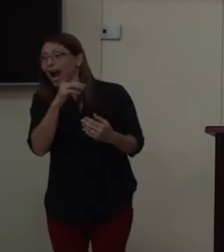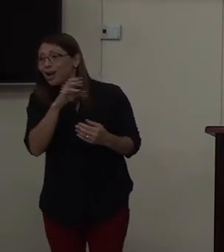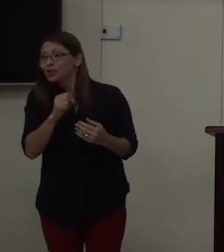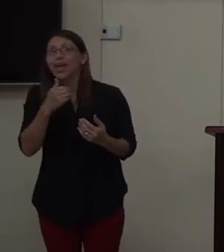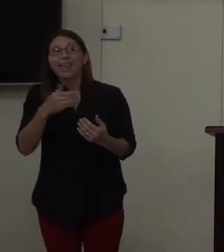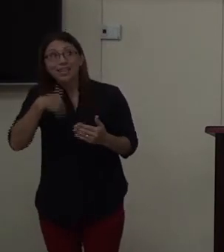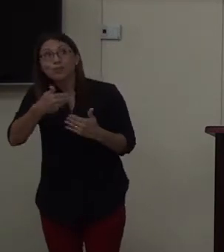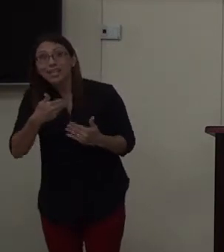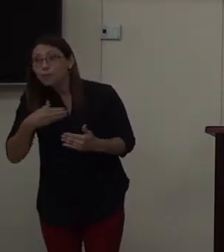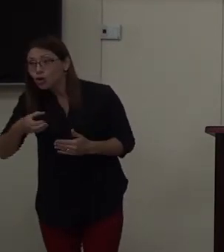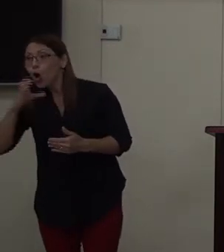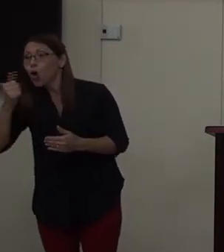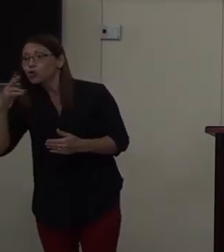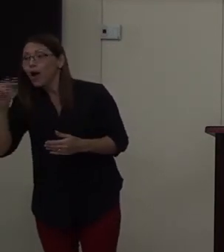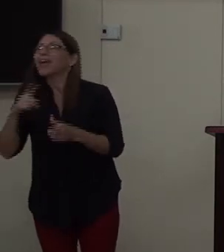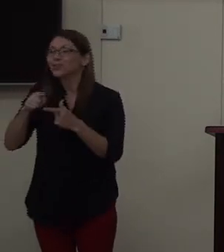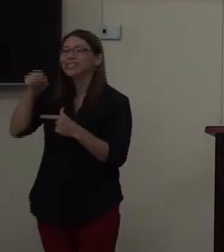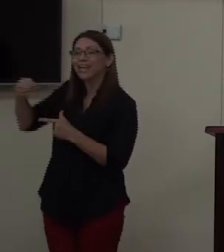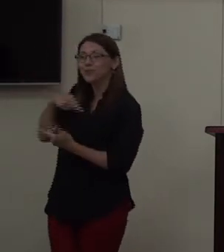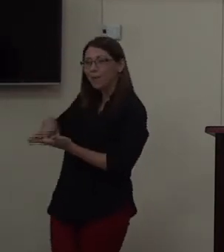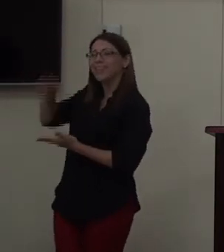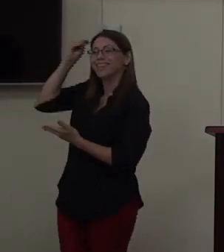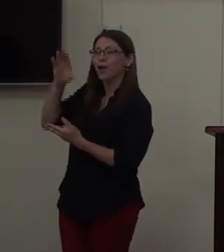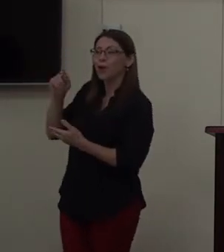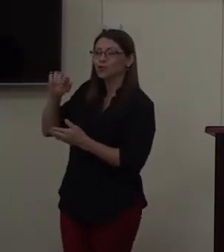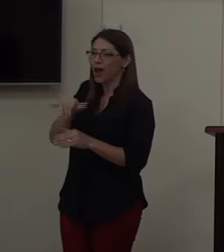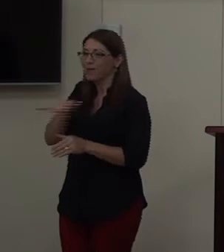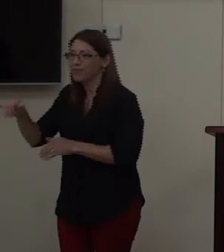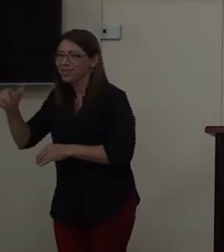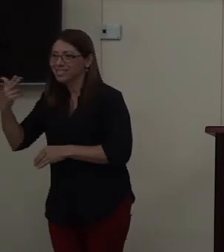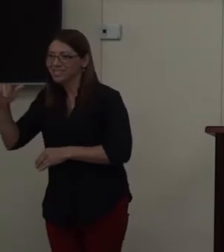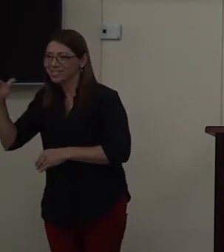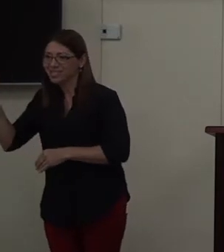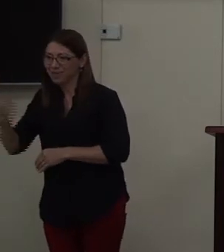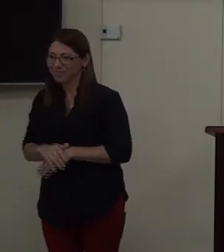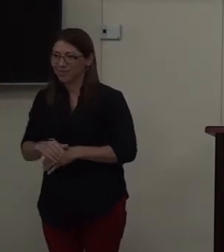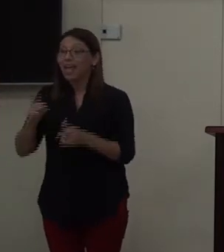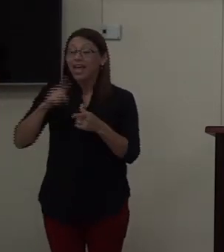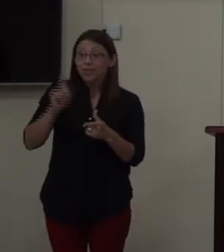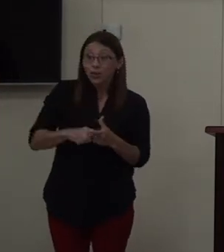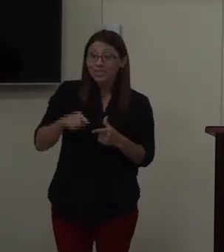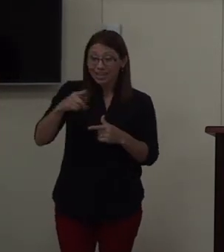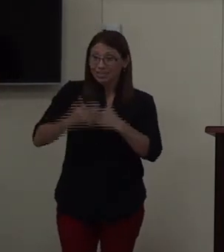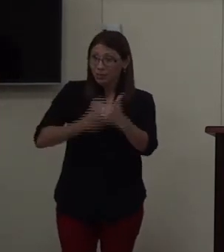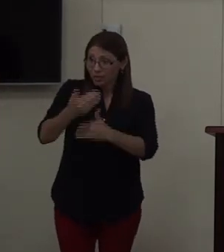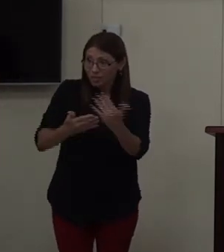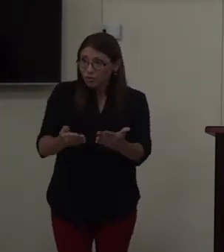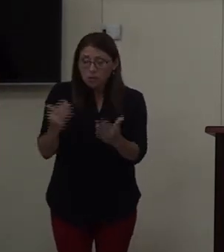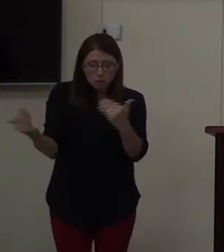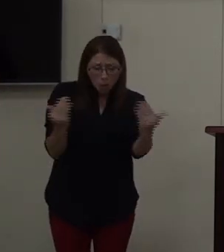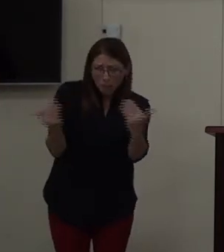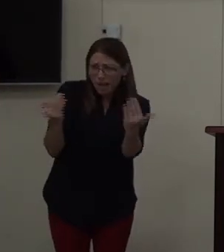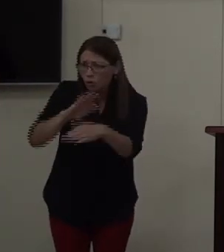era. En el proceso de reconstitución léxica, del que vamos a hablar luego, estamos comparando todos los